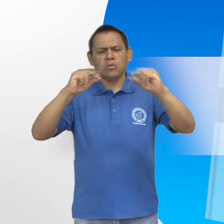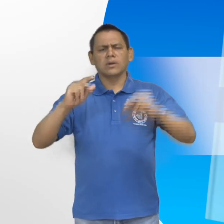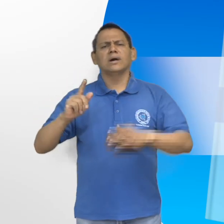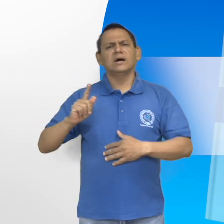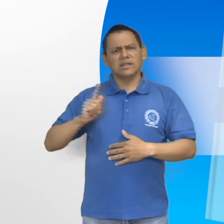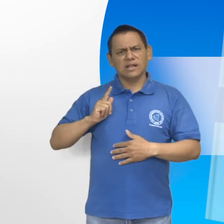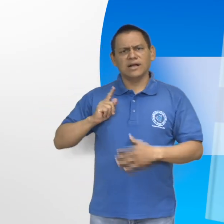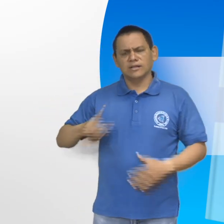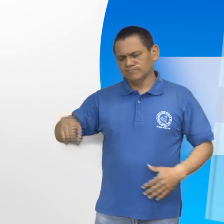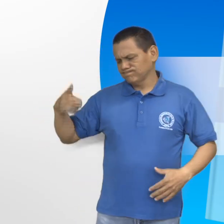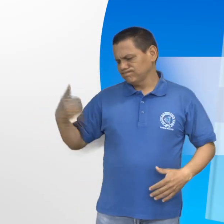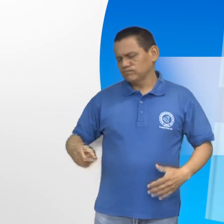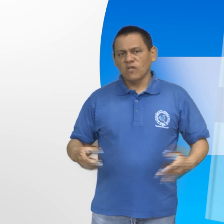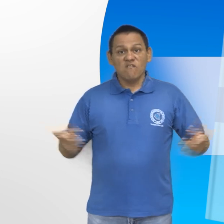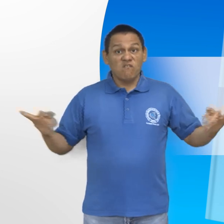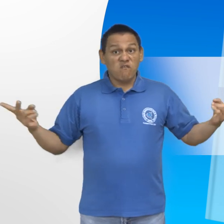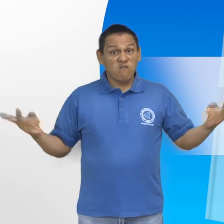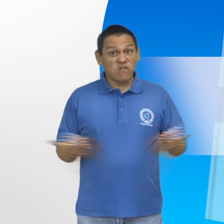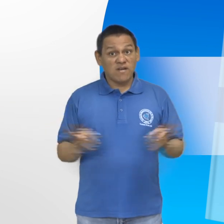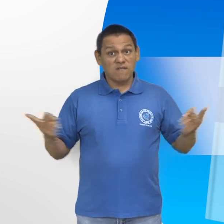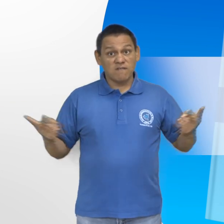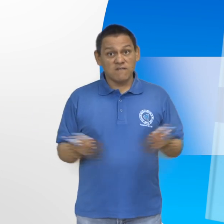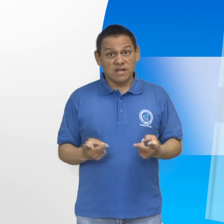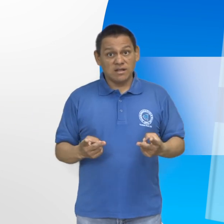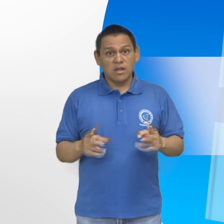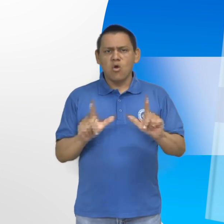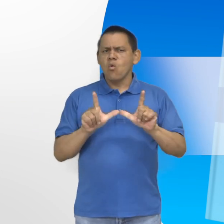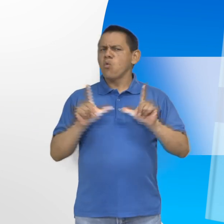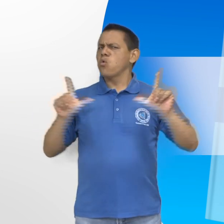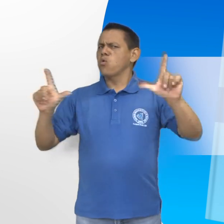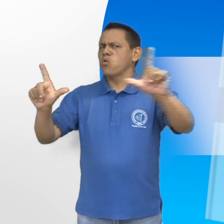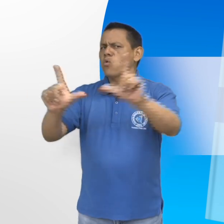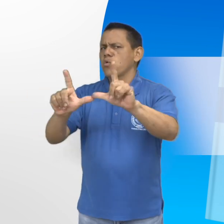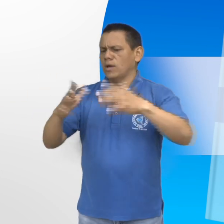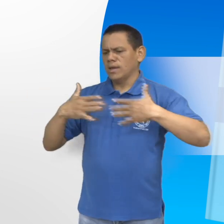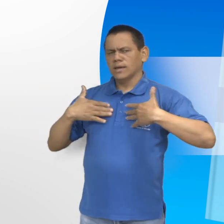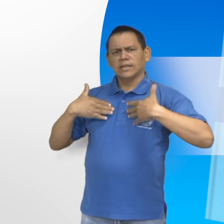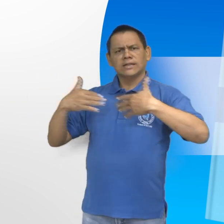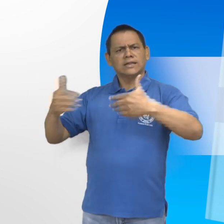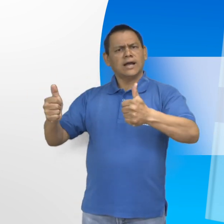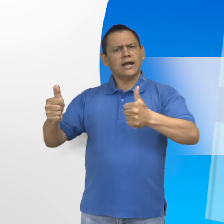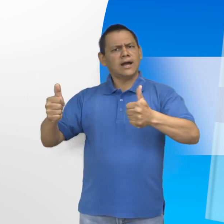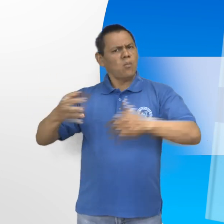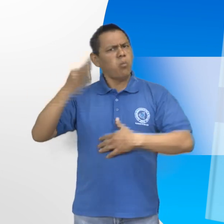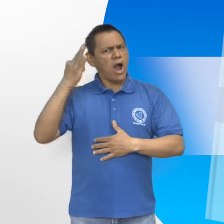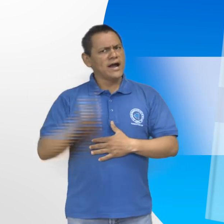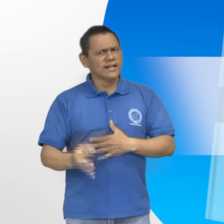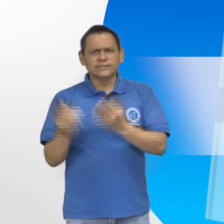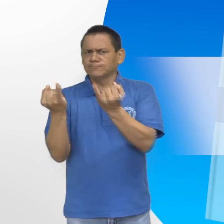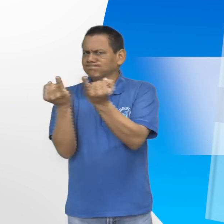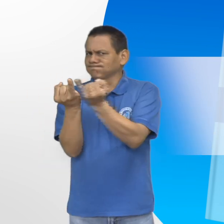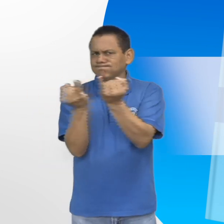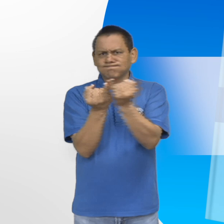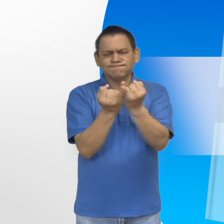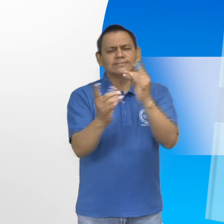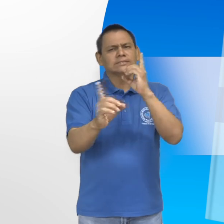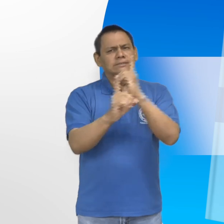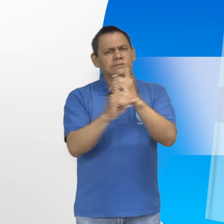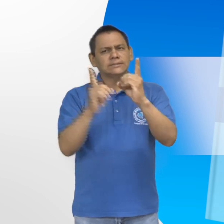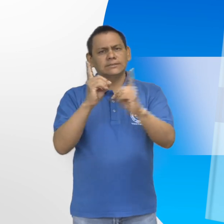Los nicaragüenses tienen derecho de habitar en un ambiente saludable, así como la obligación de